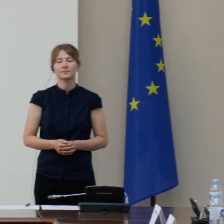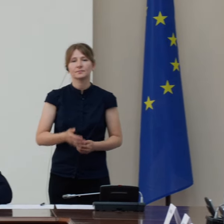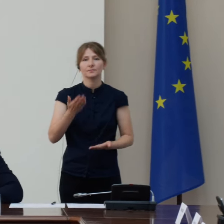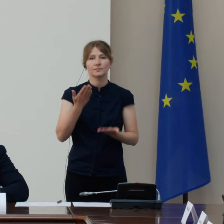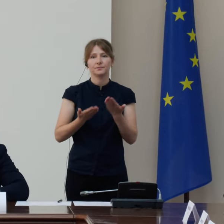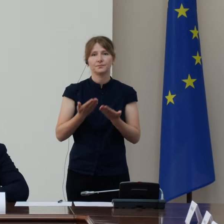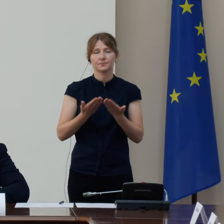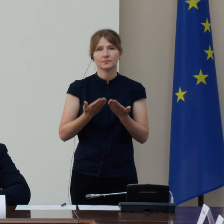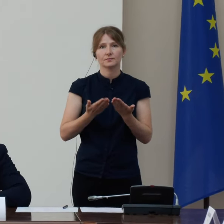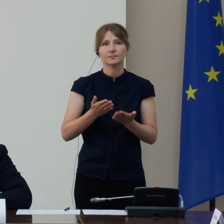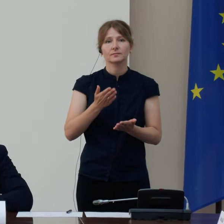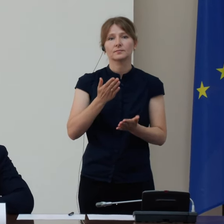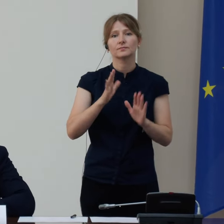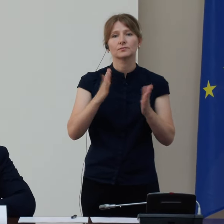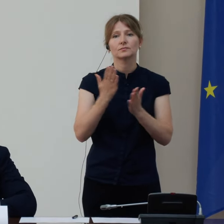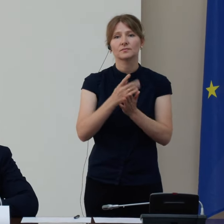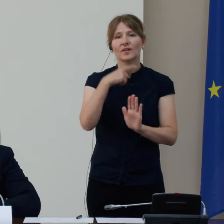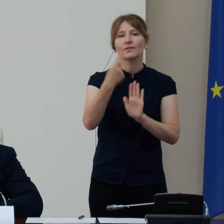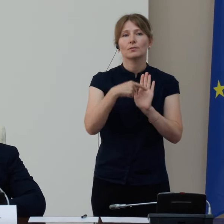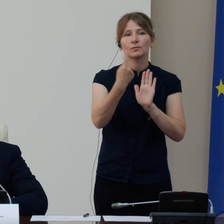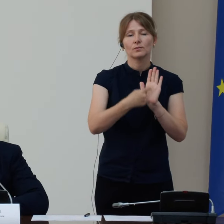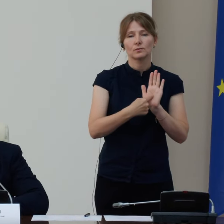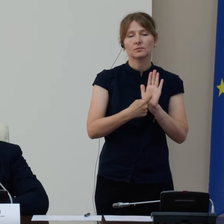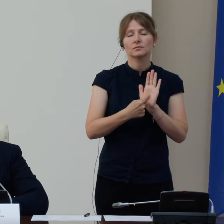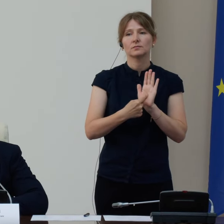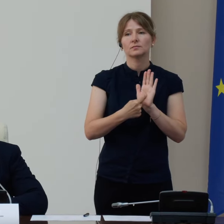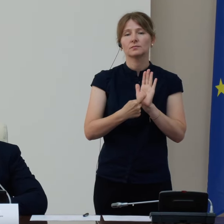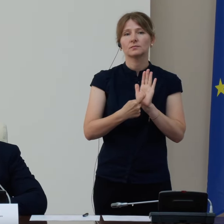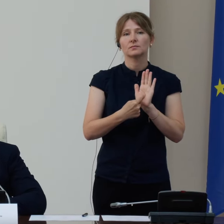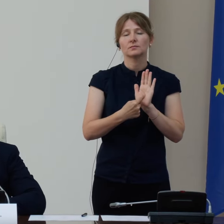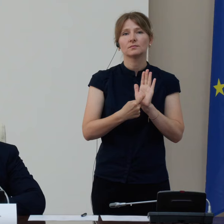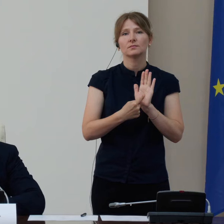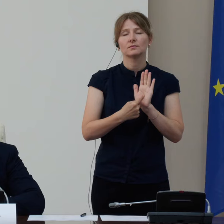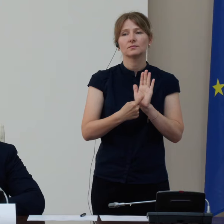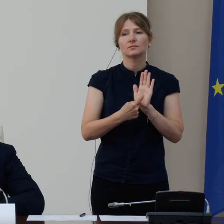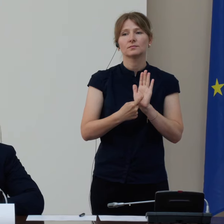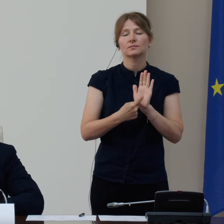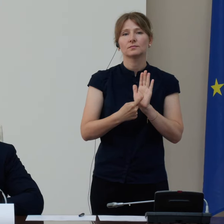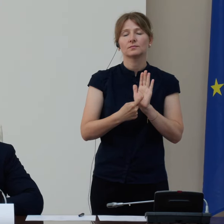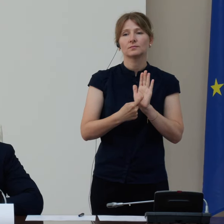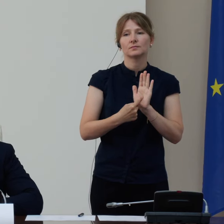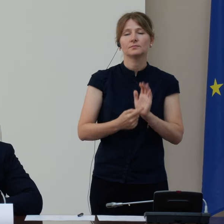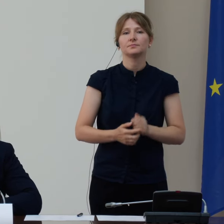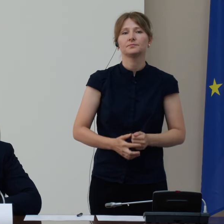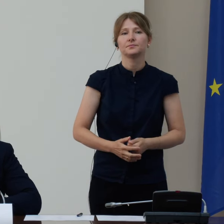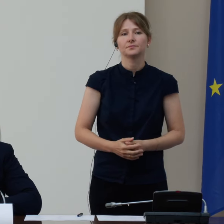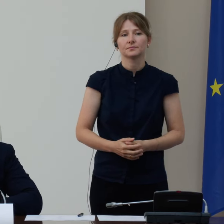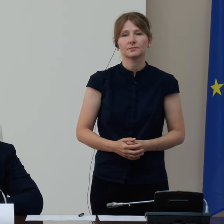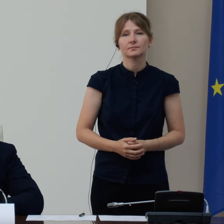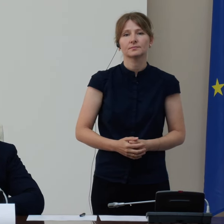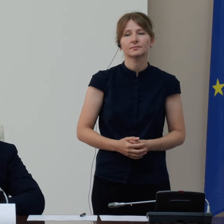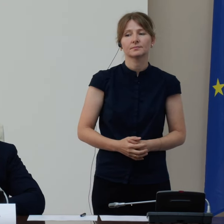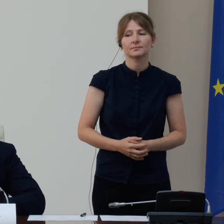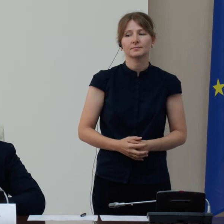Dacă sunt anumite întrebări, dacă nu, rugămintea mea este să facem o poză de